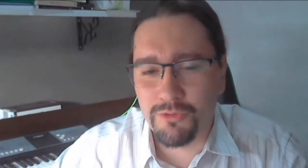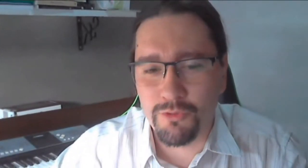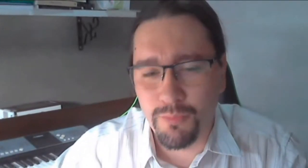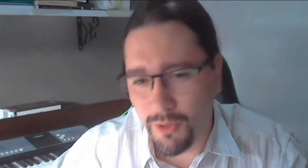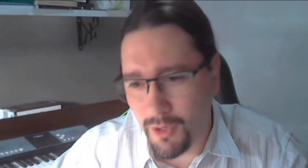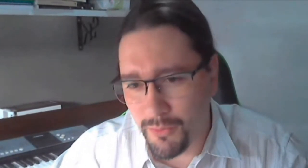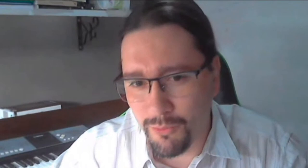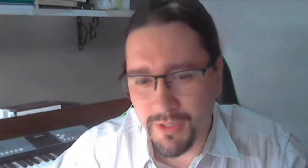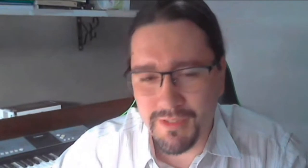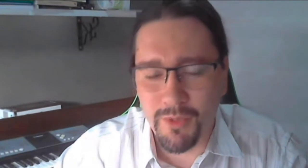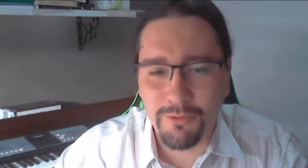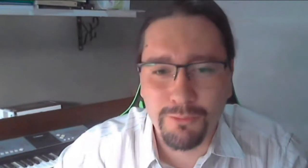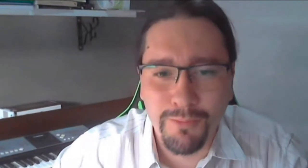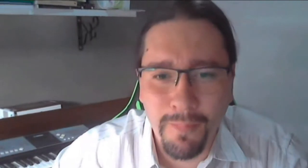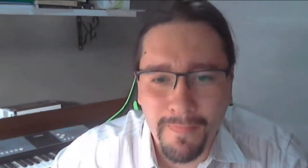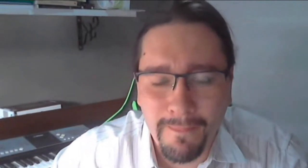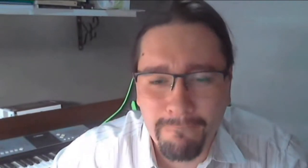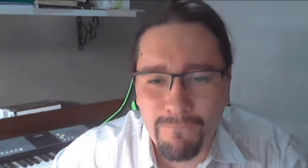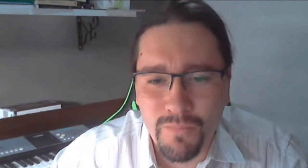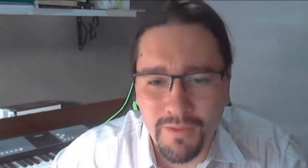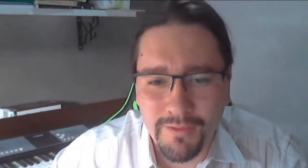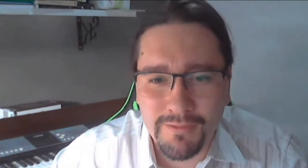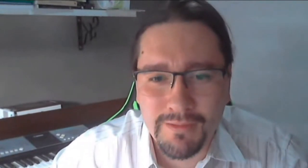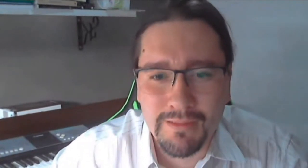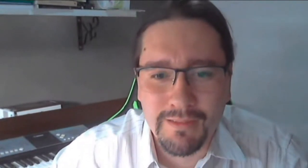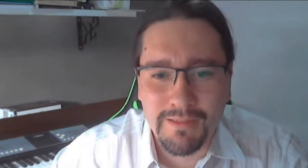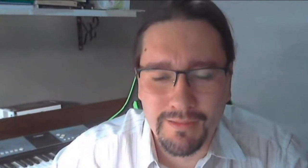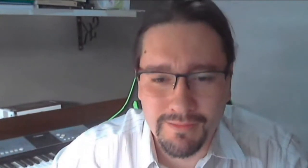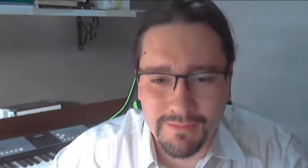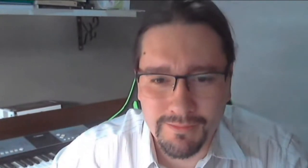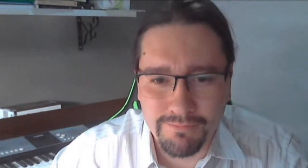desenvolvam também o seu próprio conhecimento. Né,